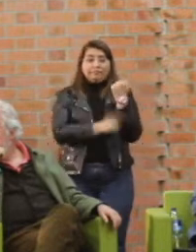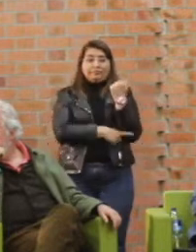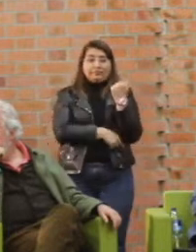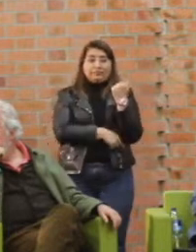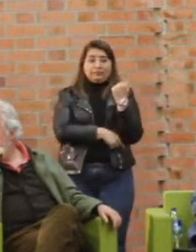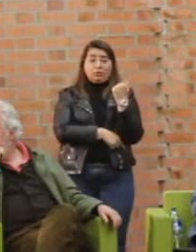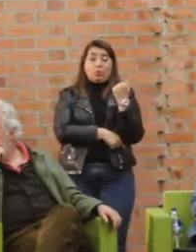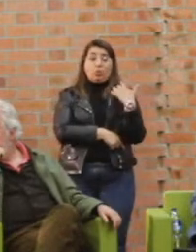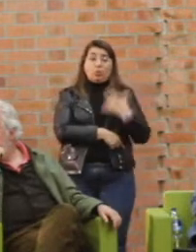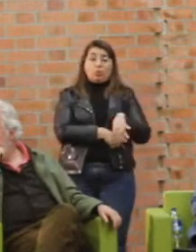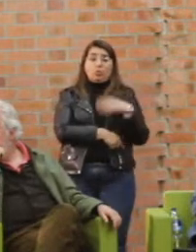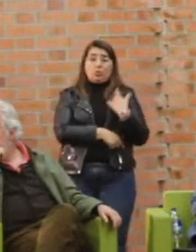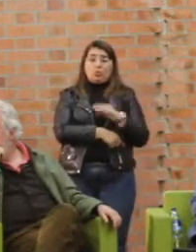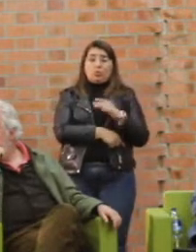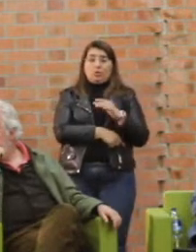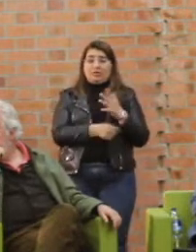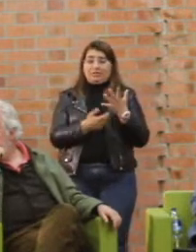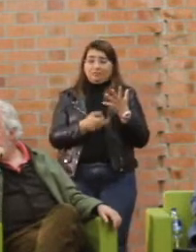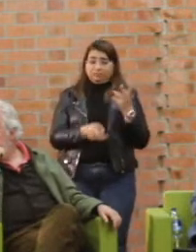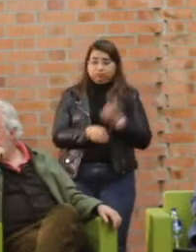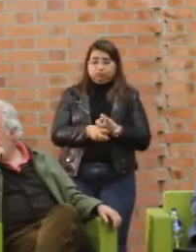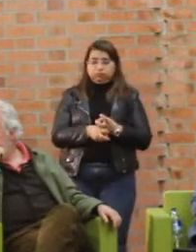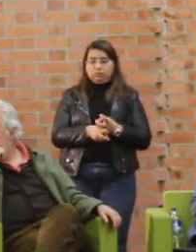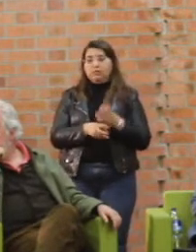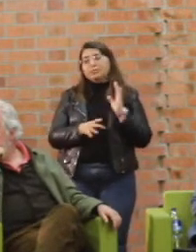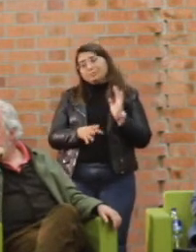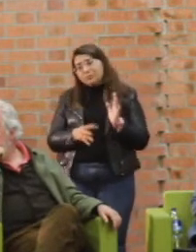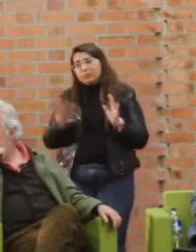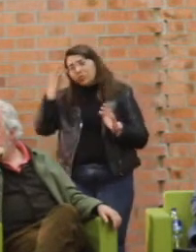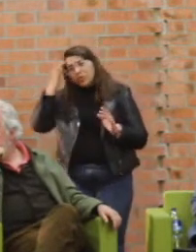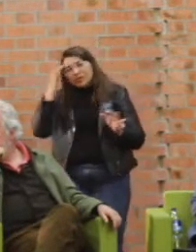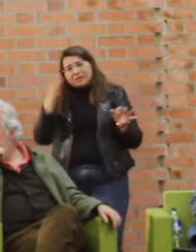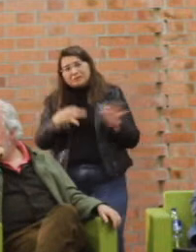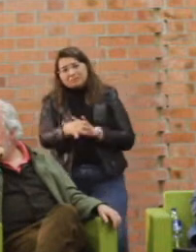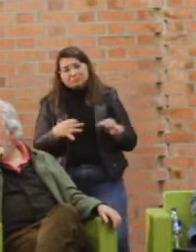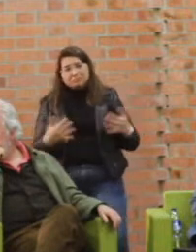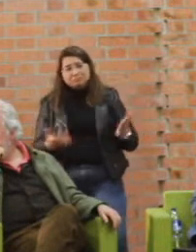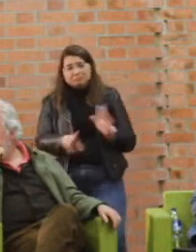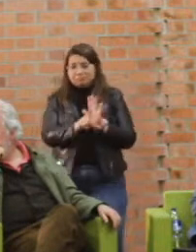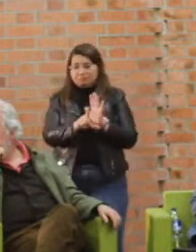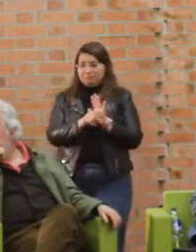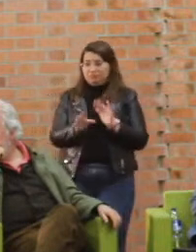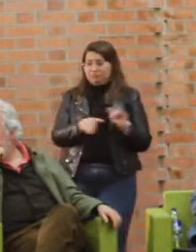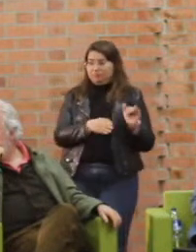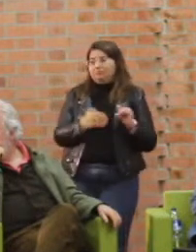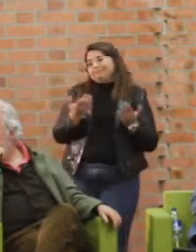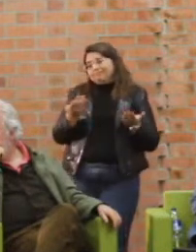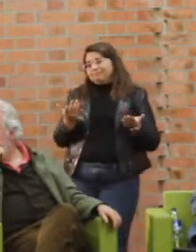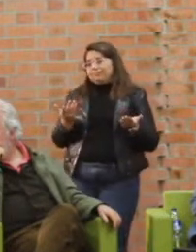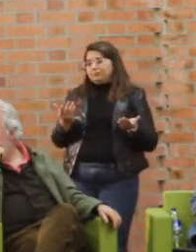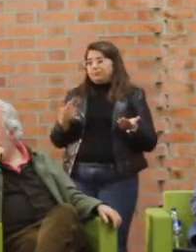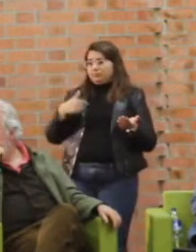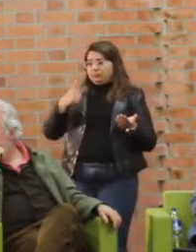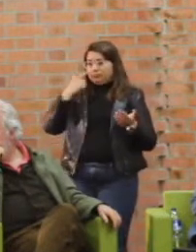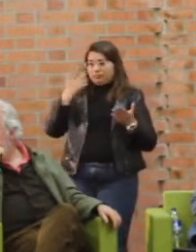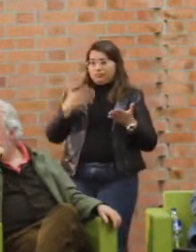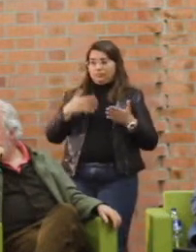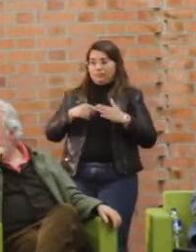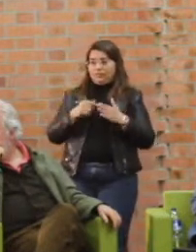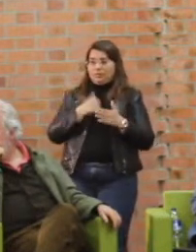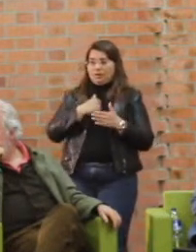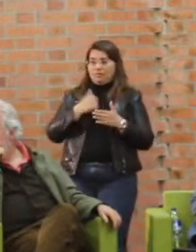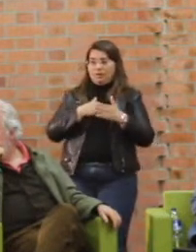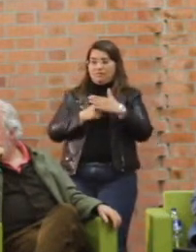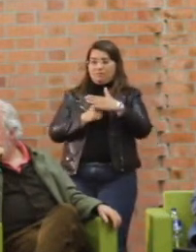algo que se que es punible porque no debe existir existe todavía un profundo estigma